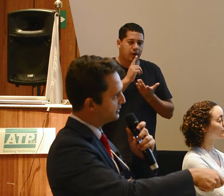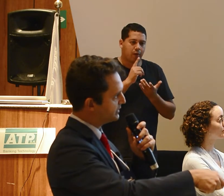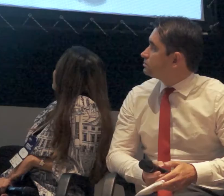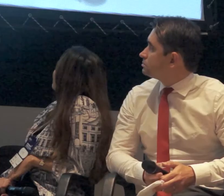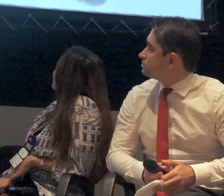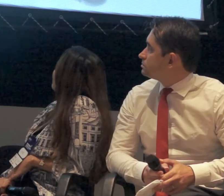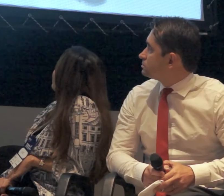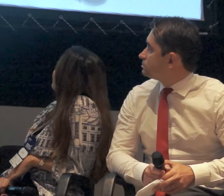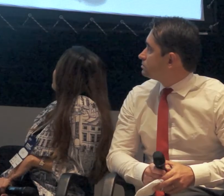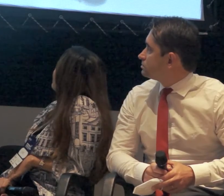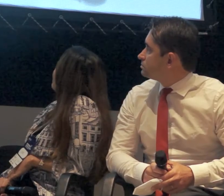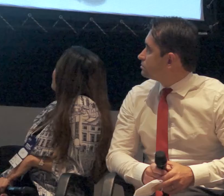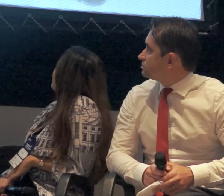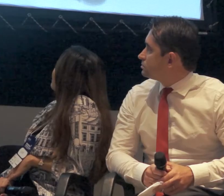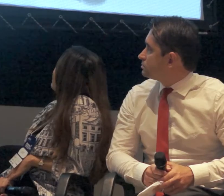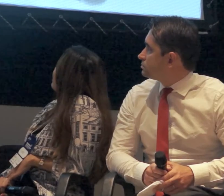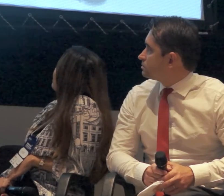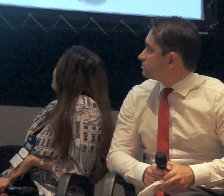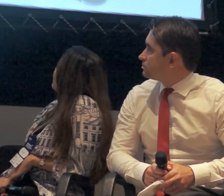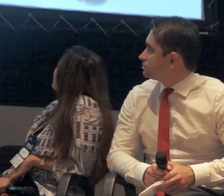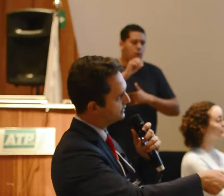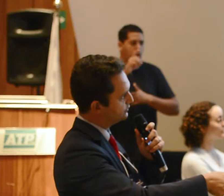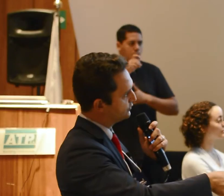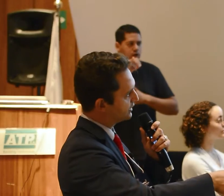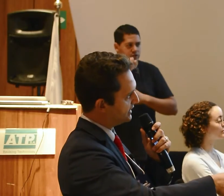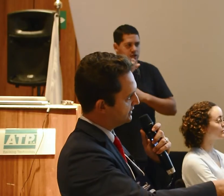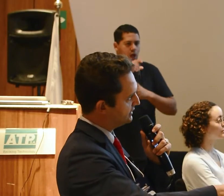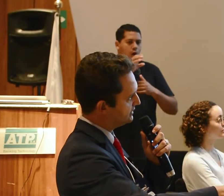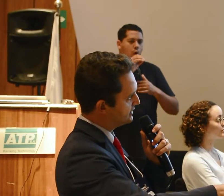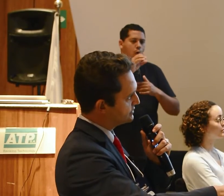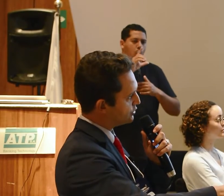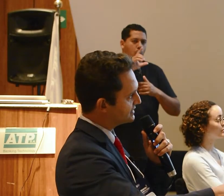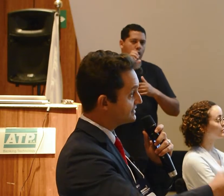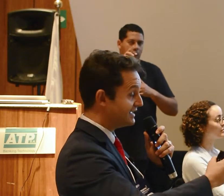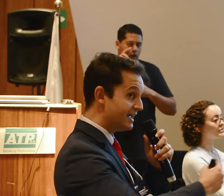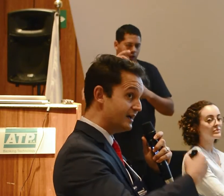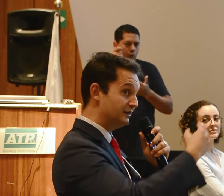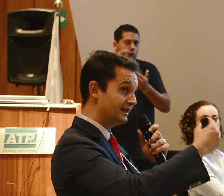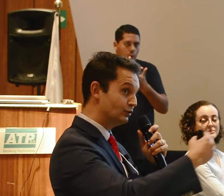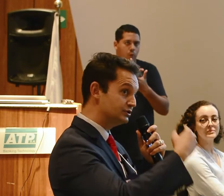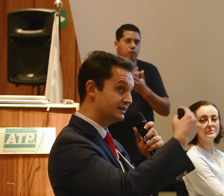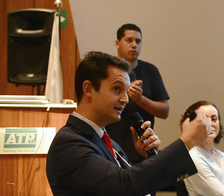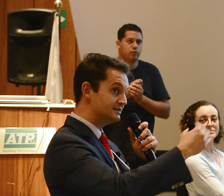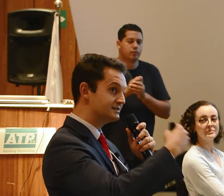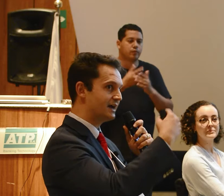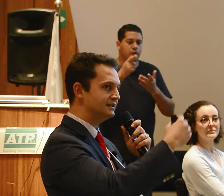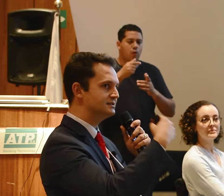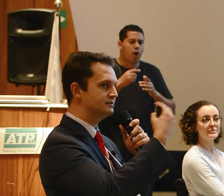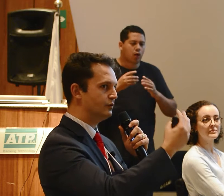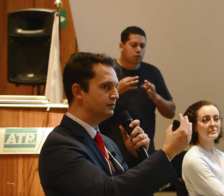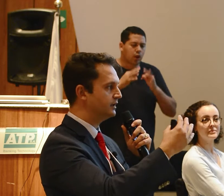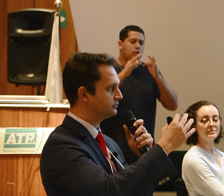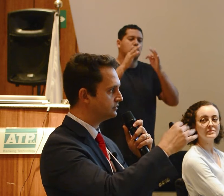era de uma empresa que chamava Otologics, aí a Cochlear adquiriu, virou Carina. Só que assim, é uma tecnologia que ainda está